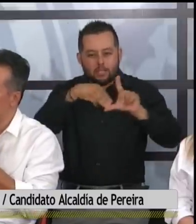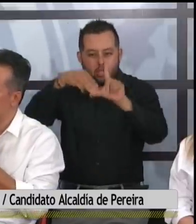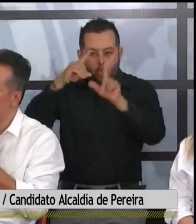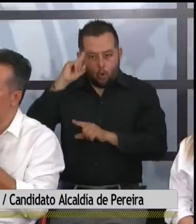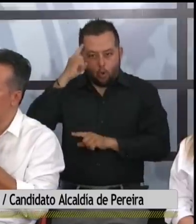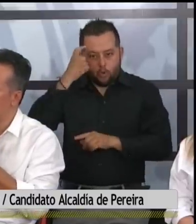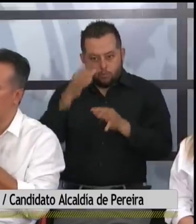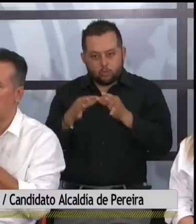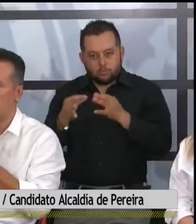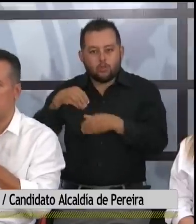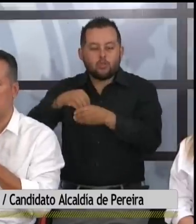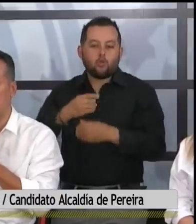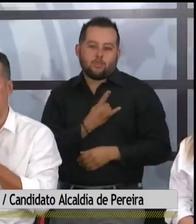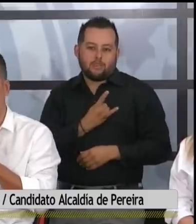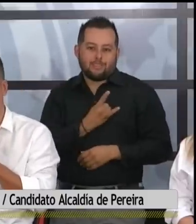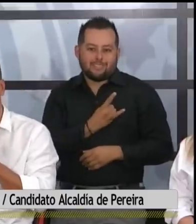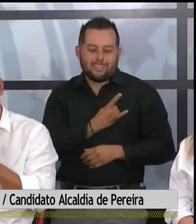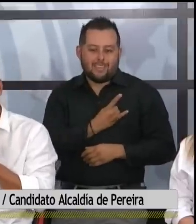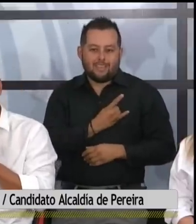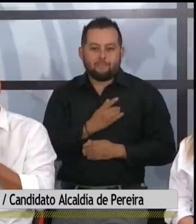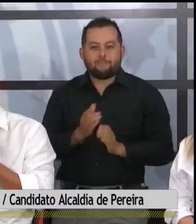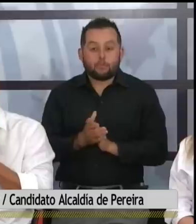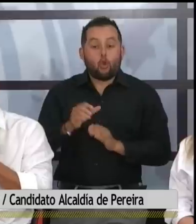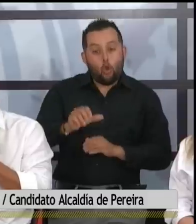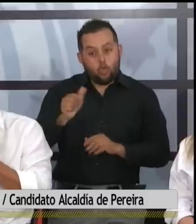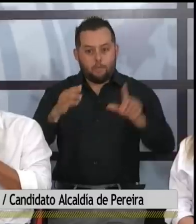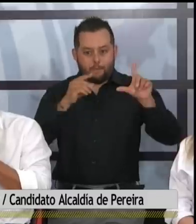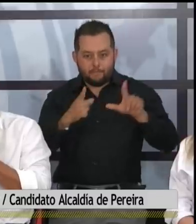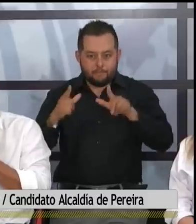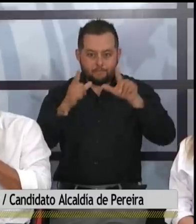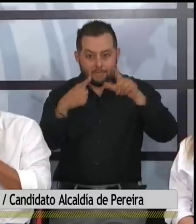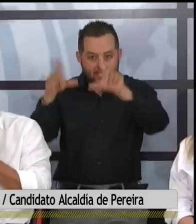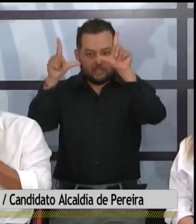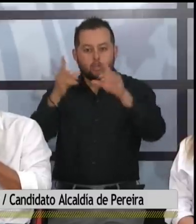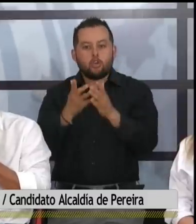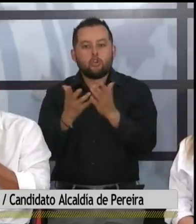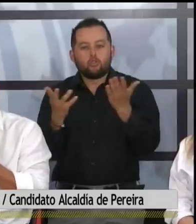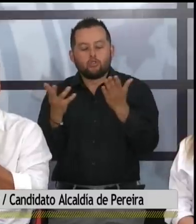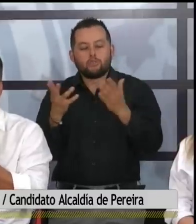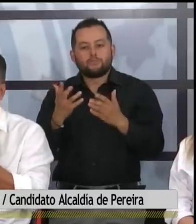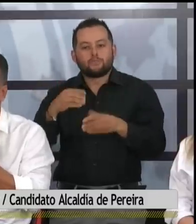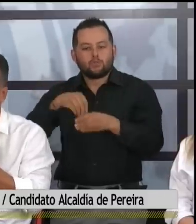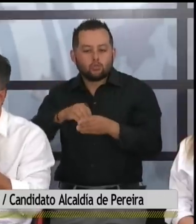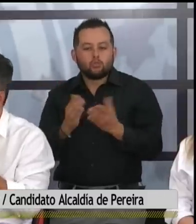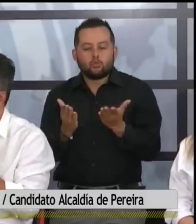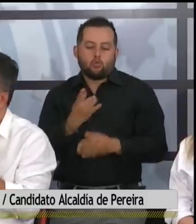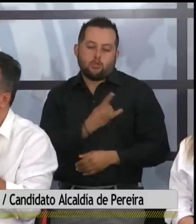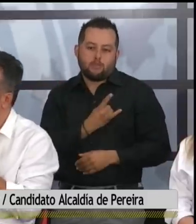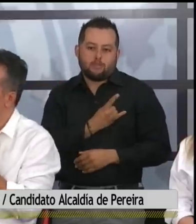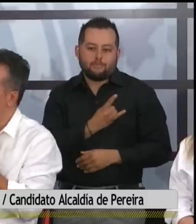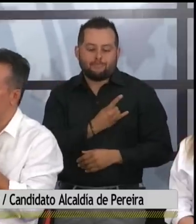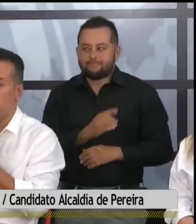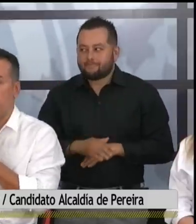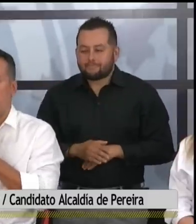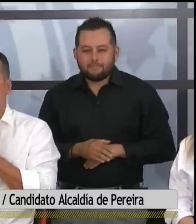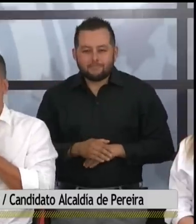la Universidad Externa de Colombia. Y tengo maestría en administración de la Universidad Externa de Colombia.